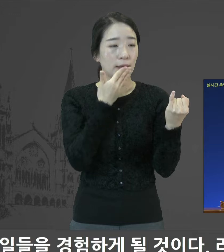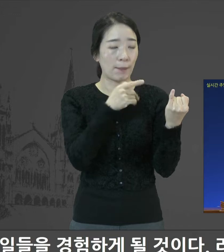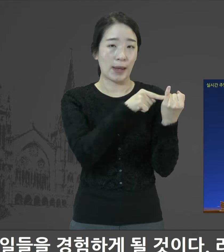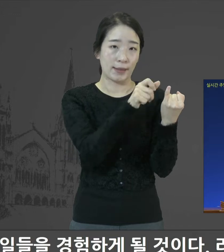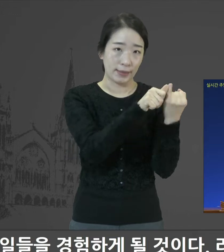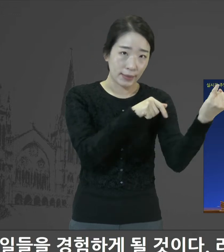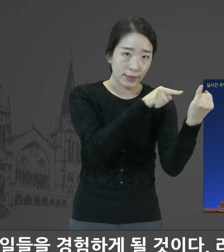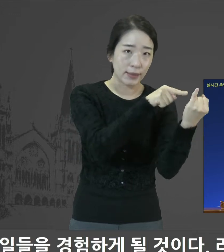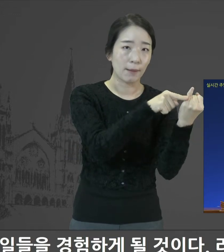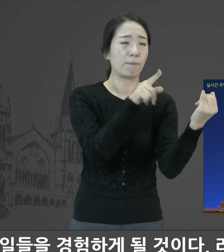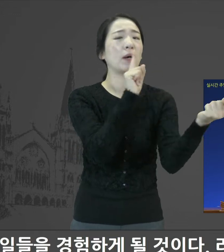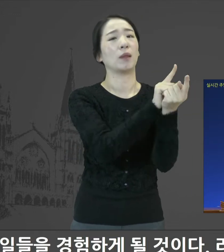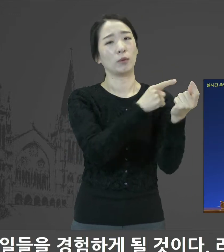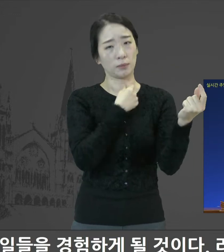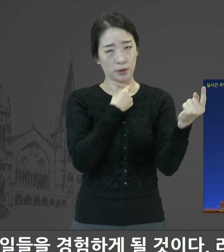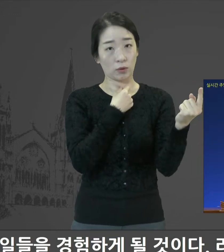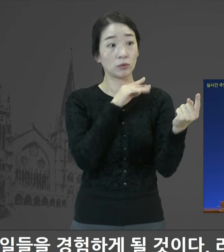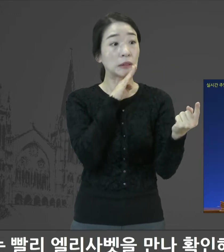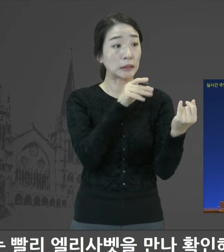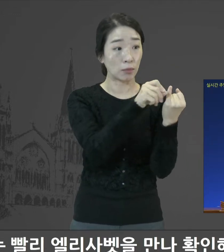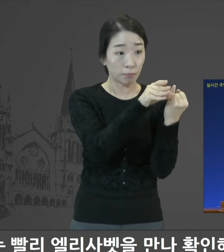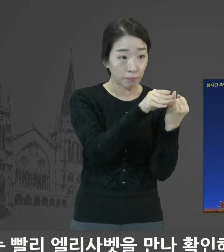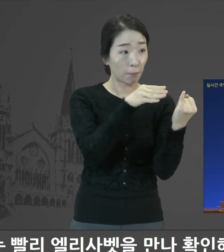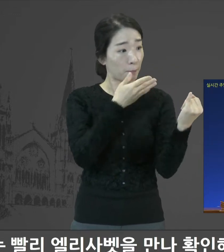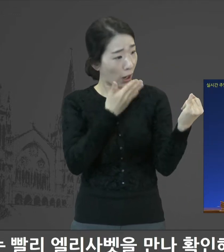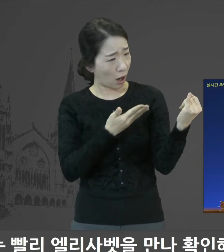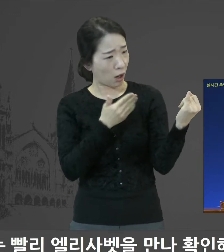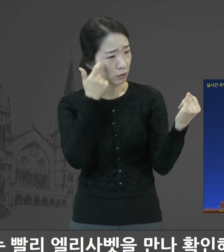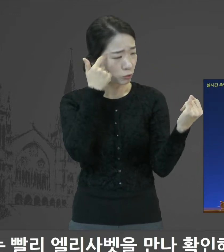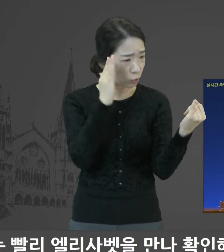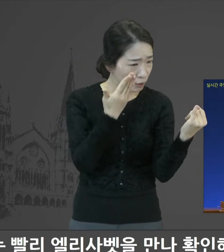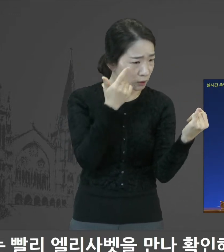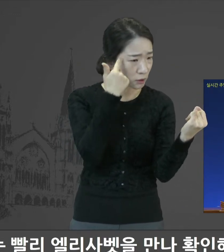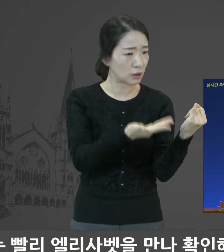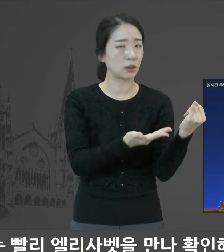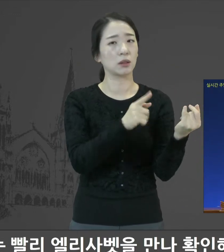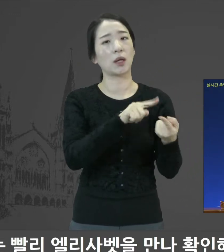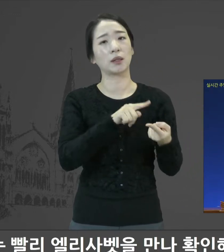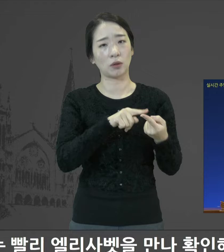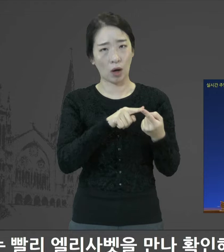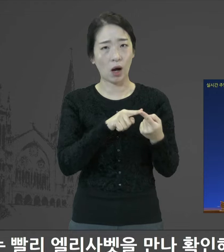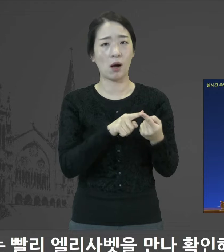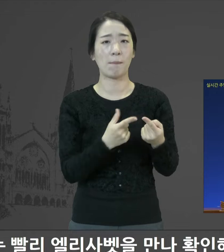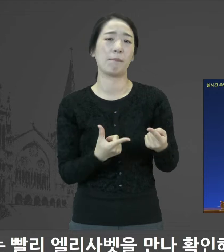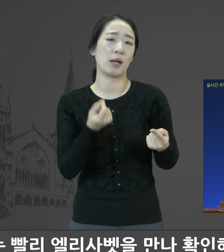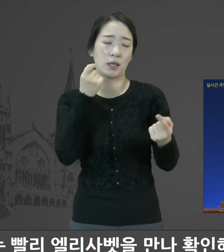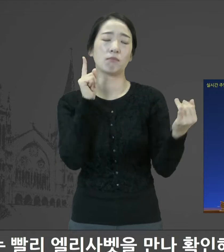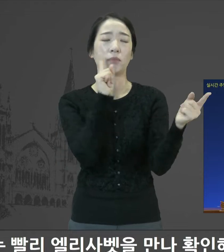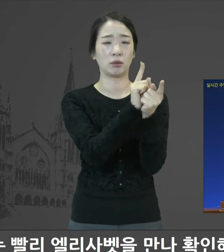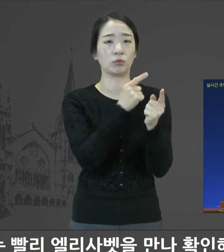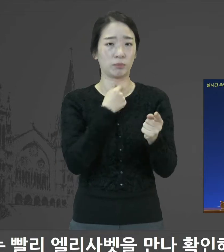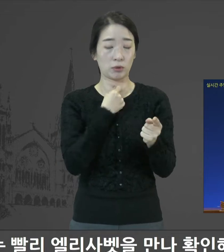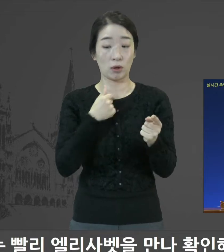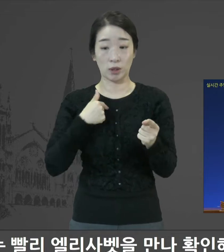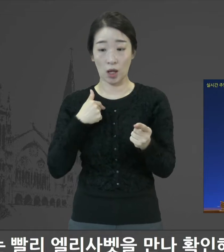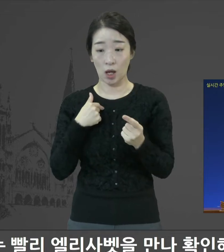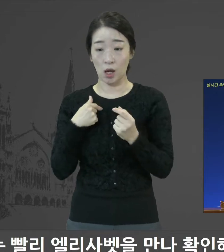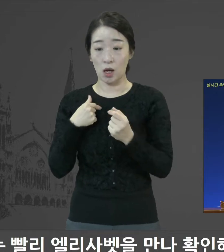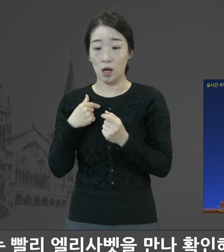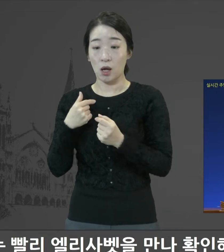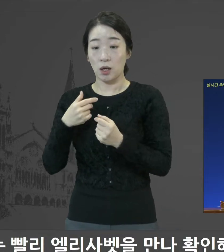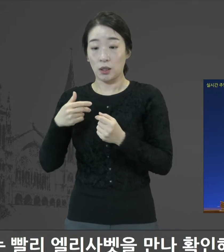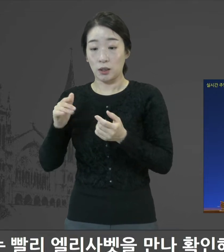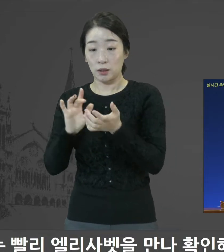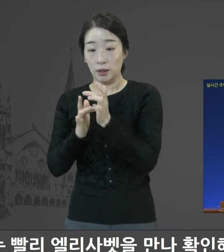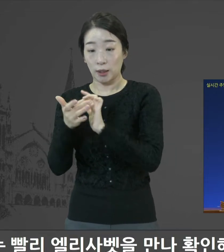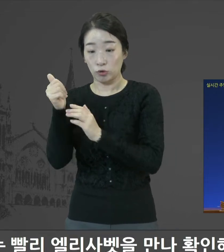엘리사벳이 임신을 했는지. 엘리사벳이 만약에 임신을 했다면 자신이 가진 이 아기도 정말 특별한 아기인